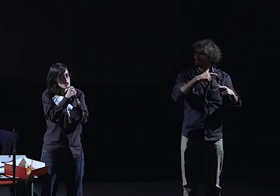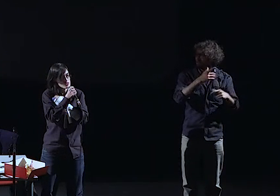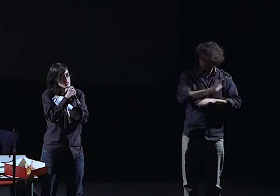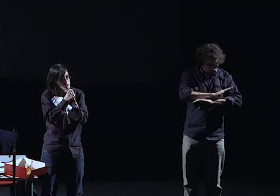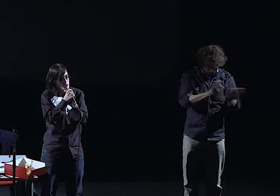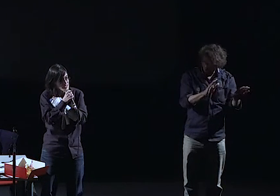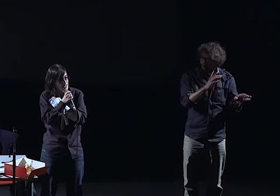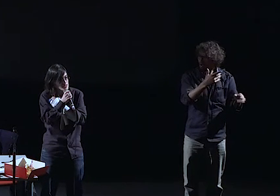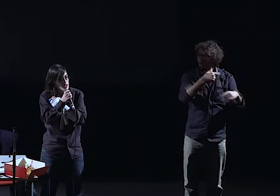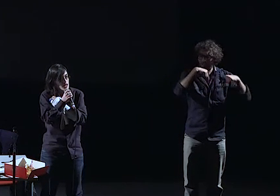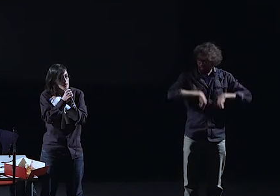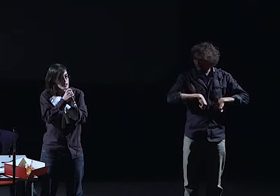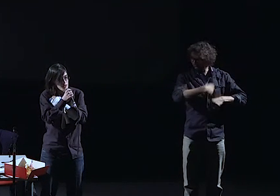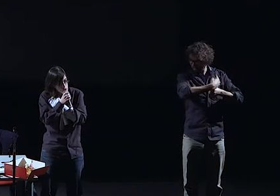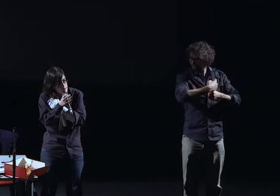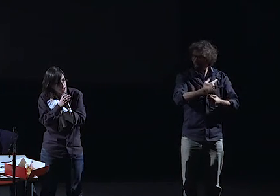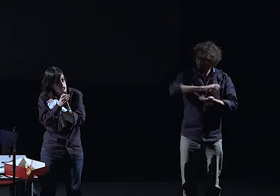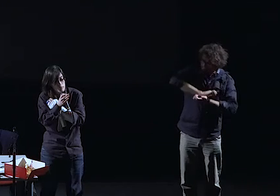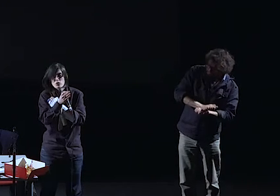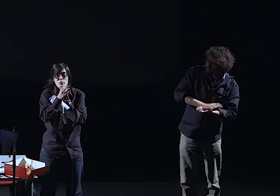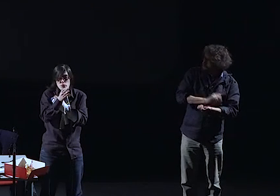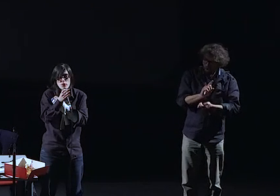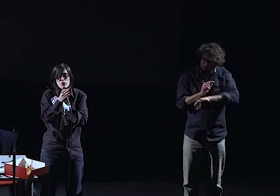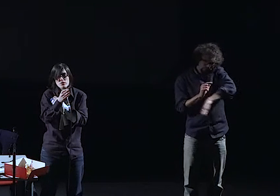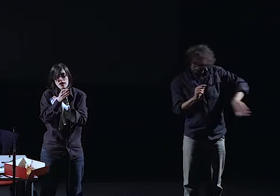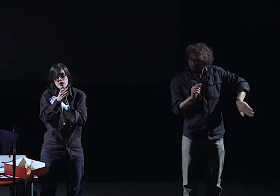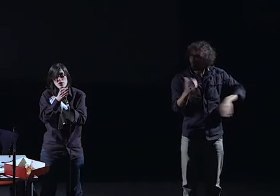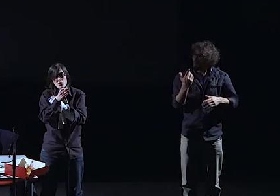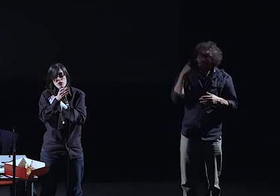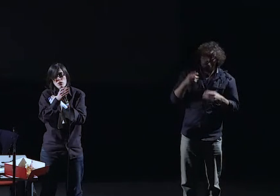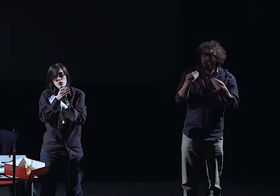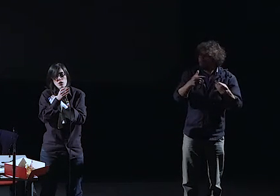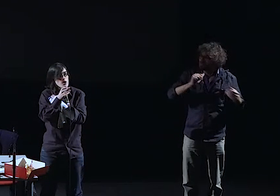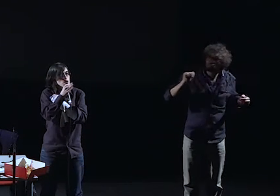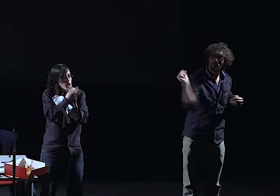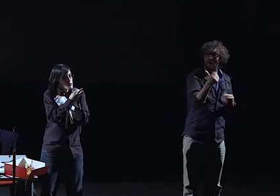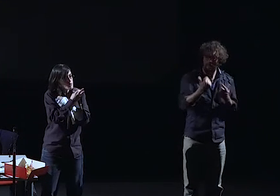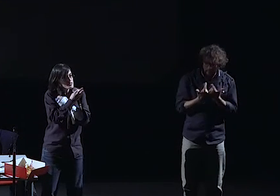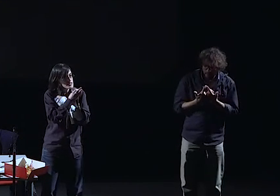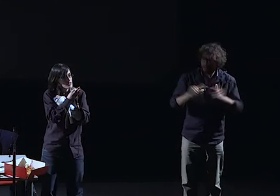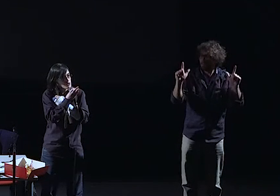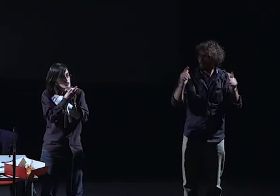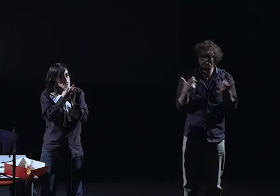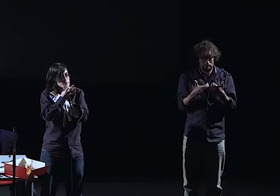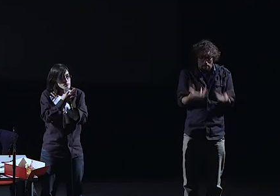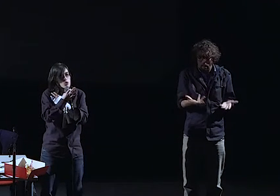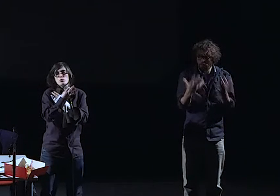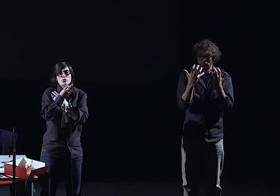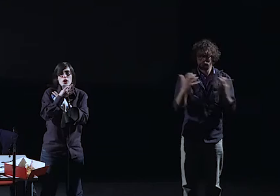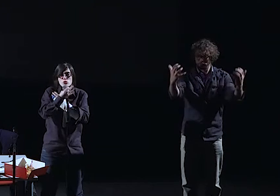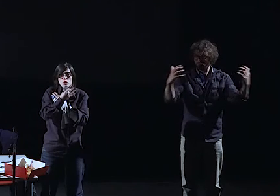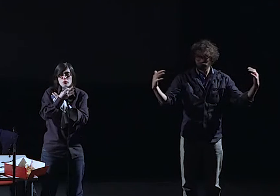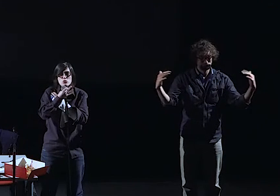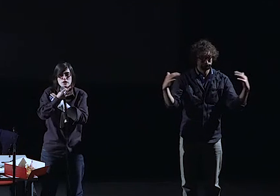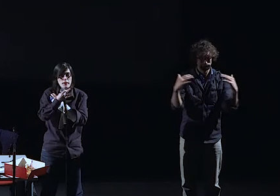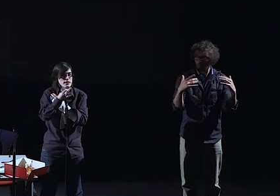quelque chose qui vient pour l'écraser, mais qui vient pour libérer les gens. Parce que plus on sera un peu comme ici, dans des moments où on